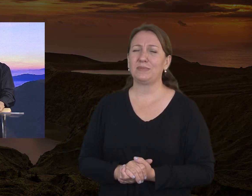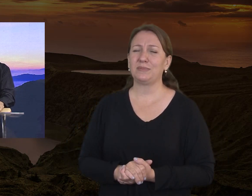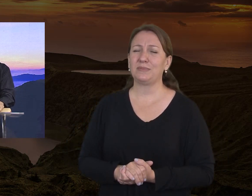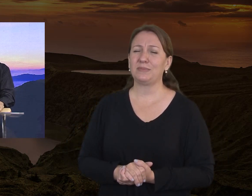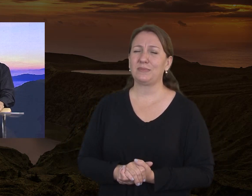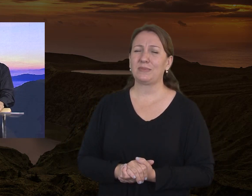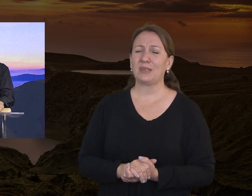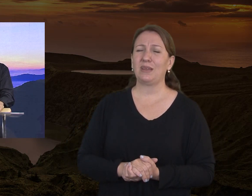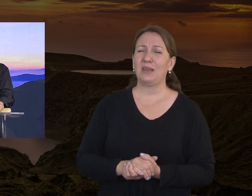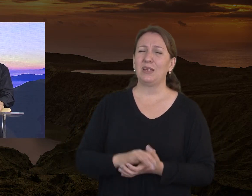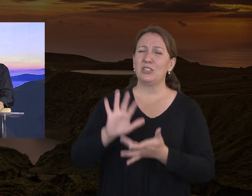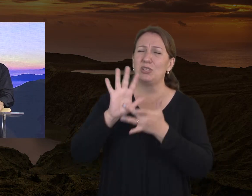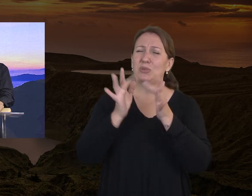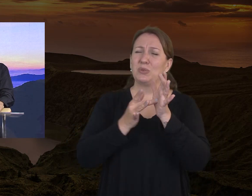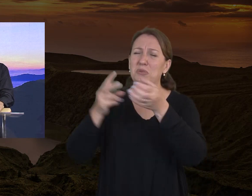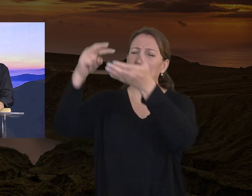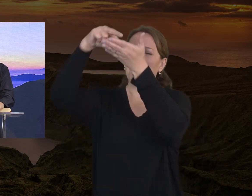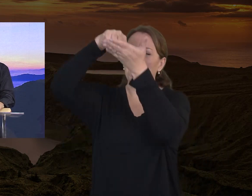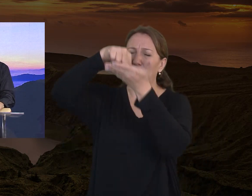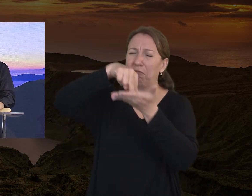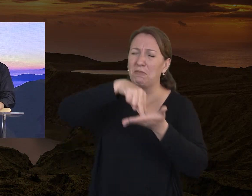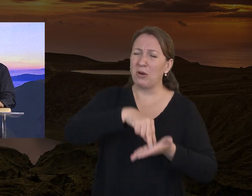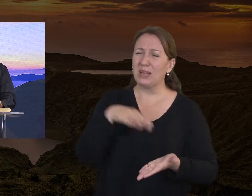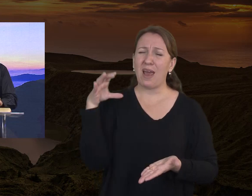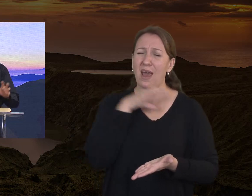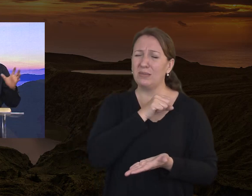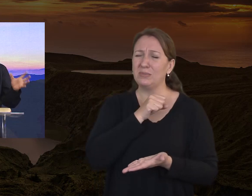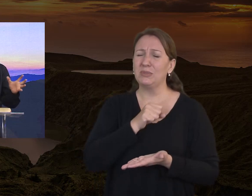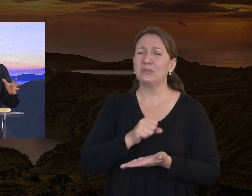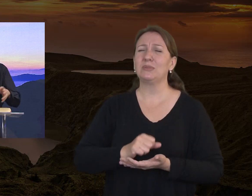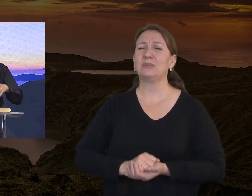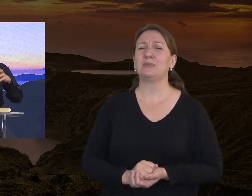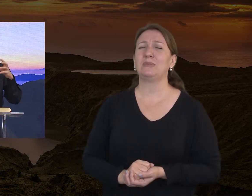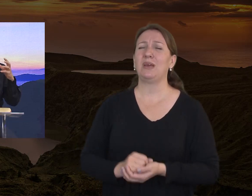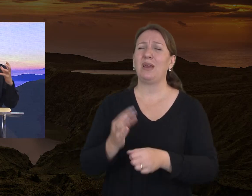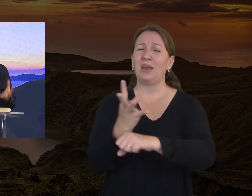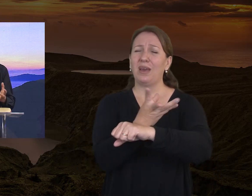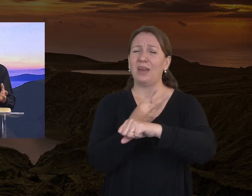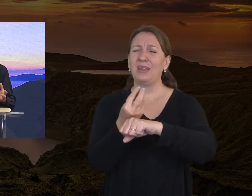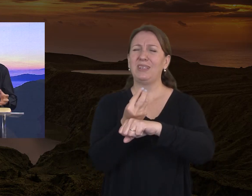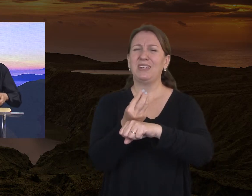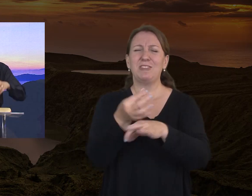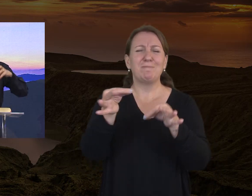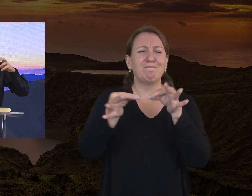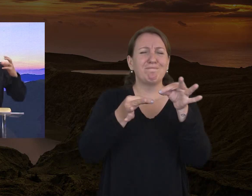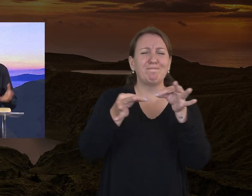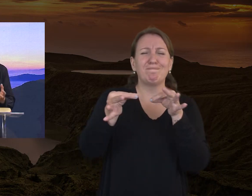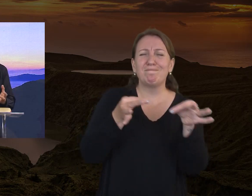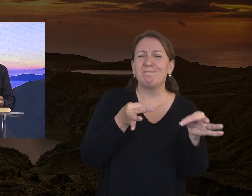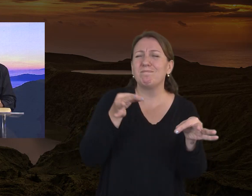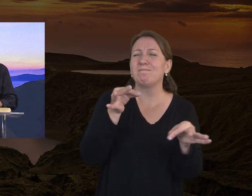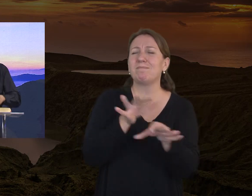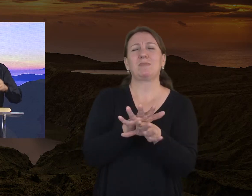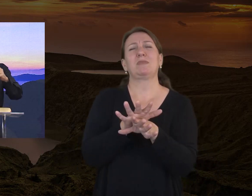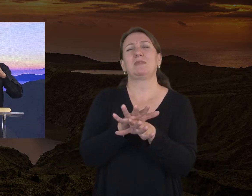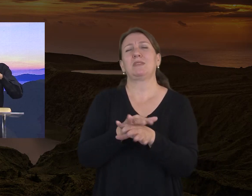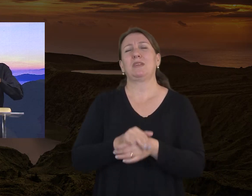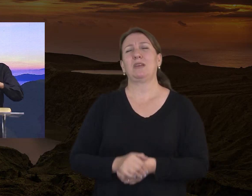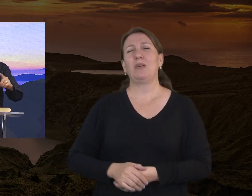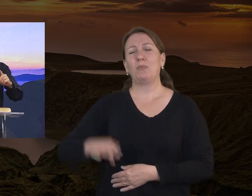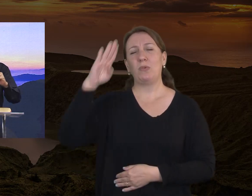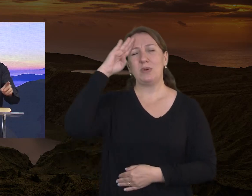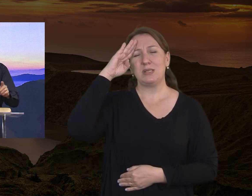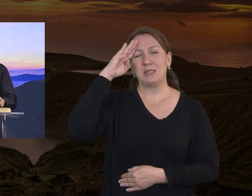a Tua volta seja o mais breve possível e a Tua igreja esteja preparada como um exército